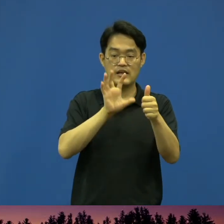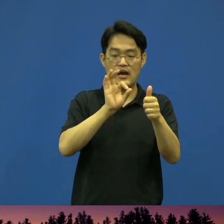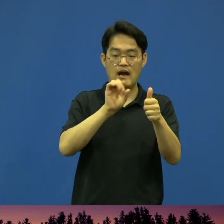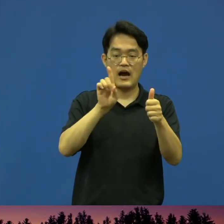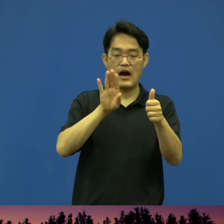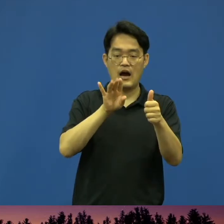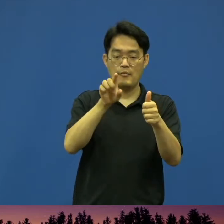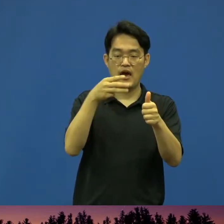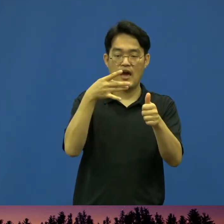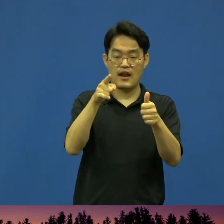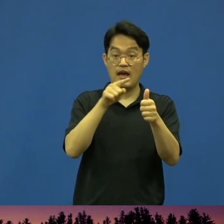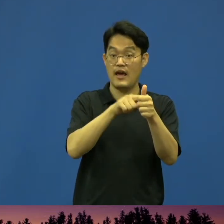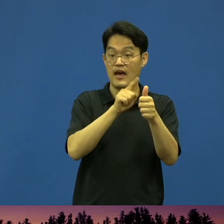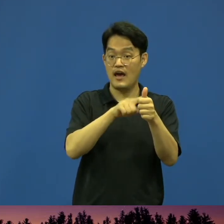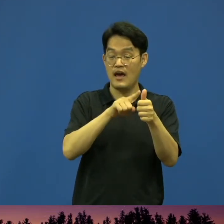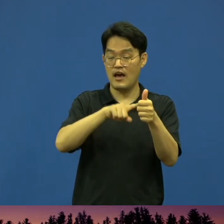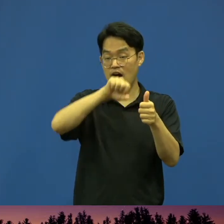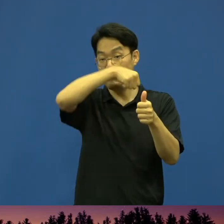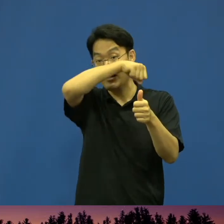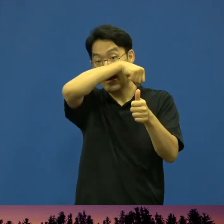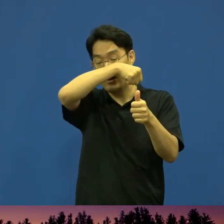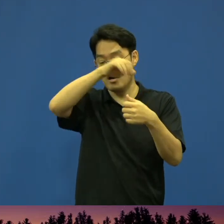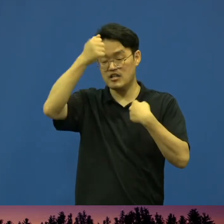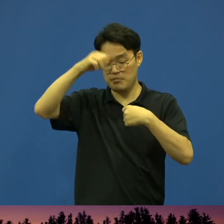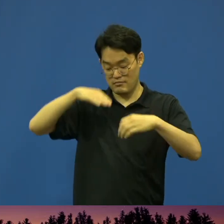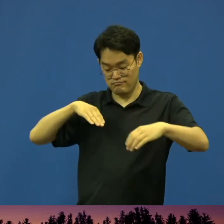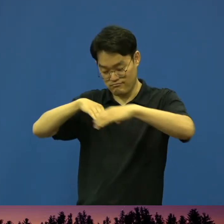결정적인 힌트는 신발을 신었다는 것입니다.